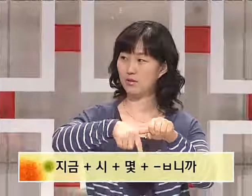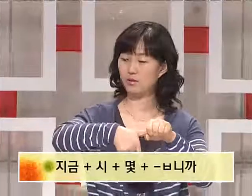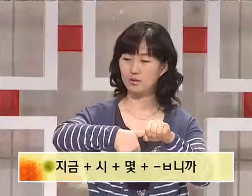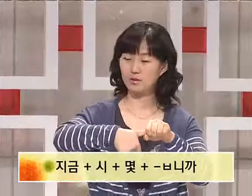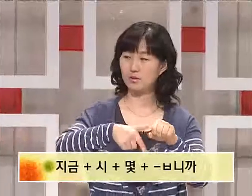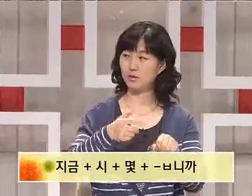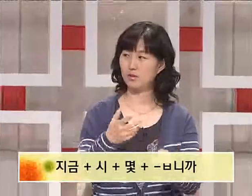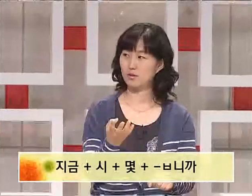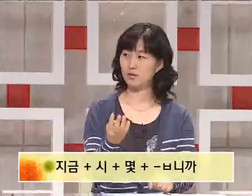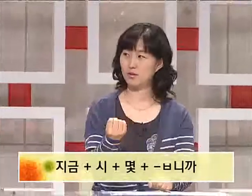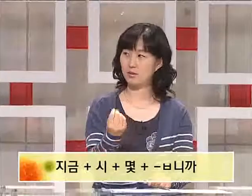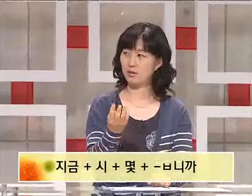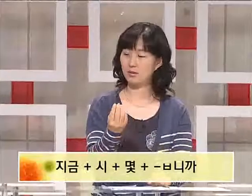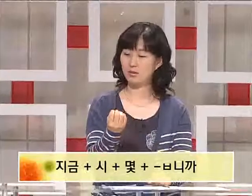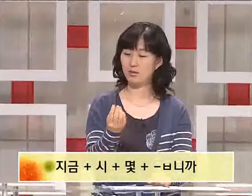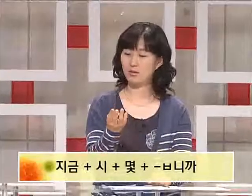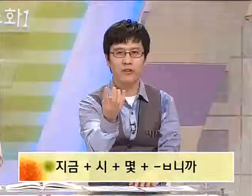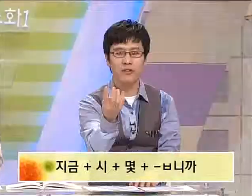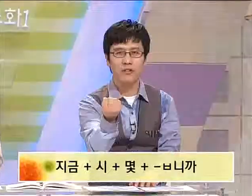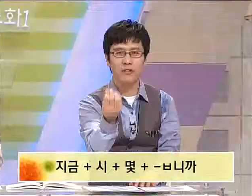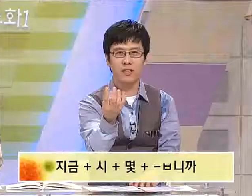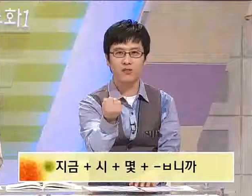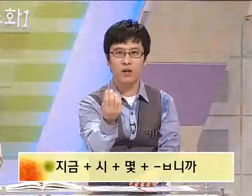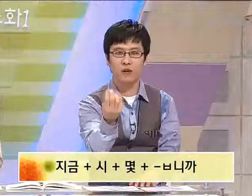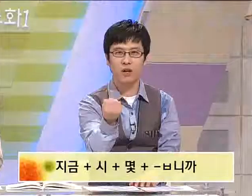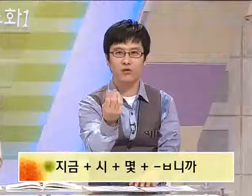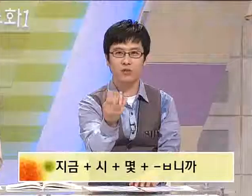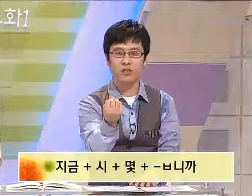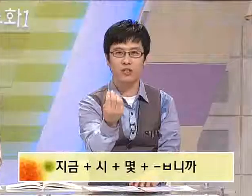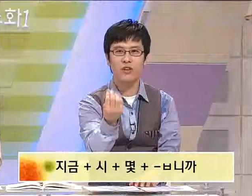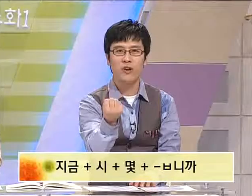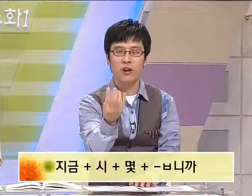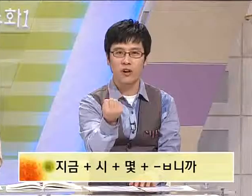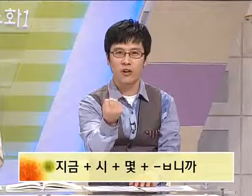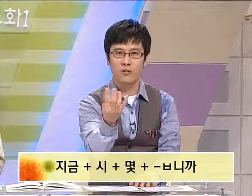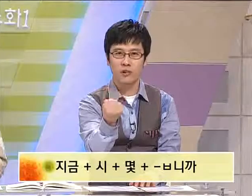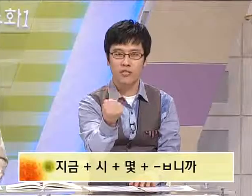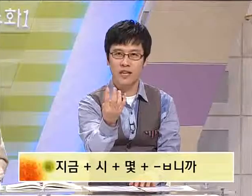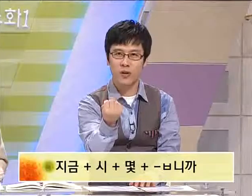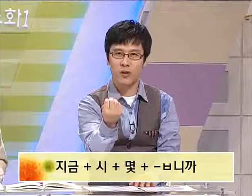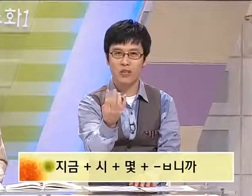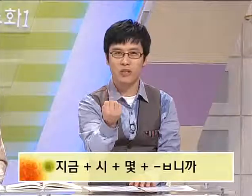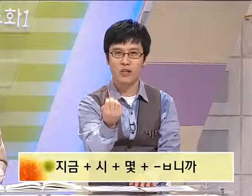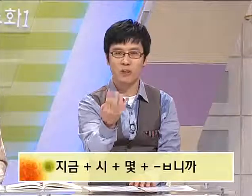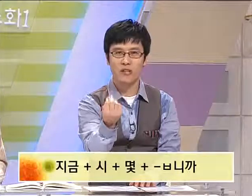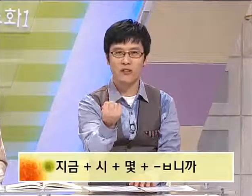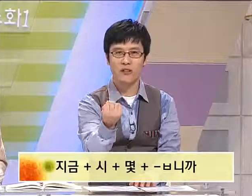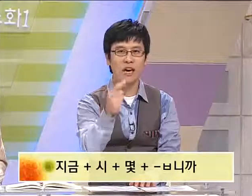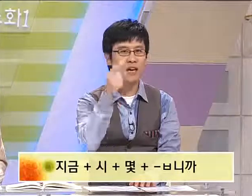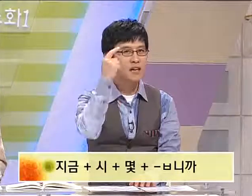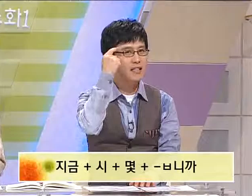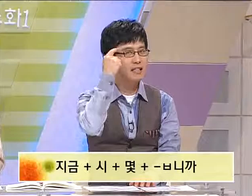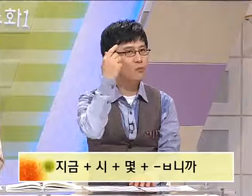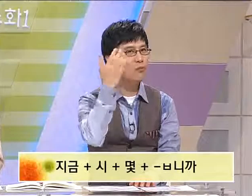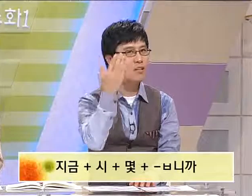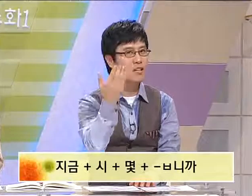다음에 몇 시예요라는 몇 이라는 수화 더해 주시면요. 몇 시예요라는 의미가 됩니다. 여기에 질문이라는